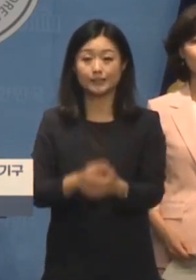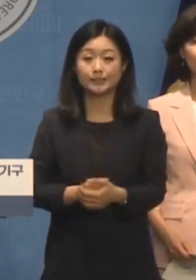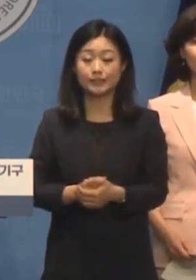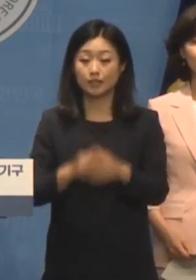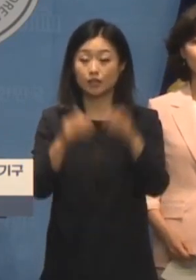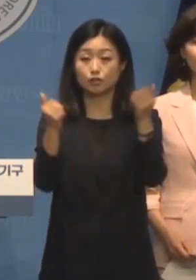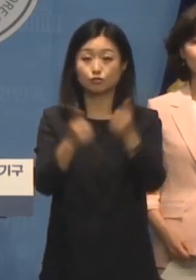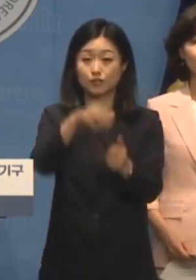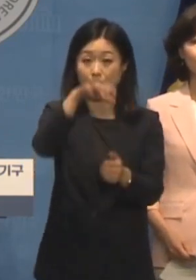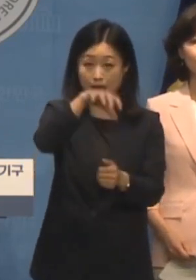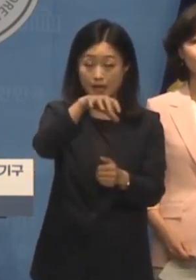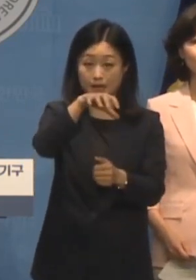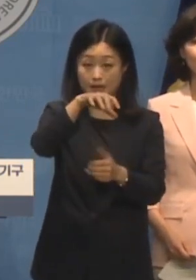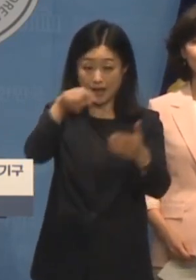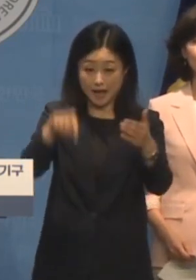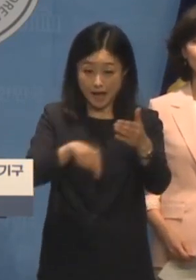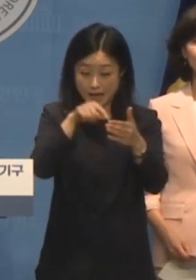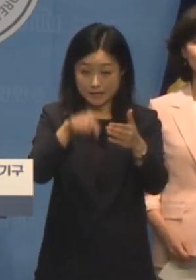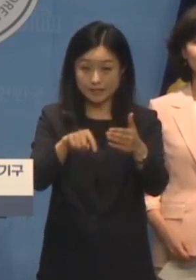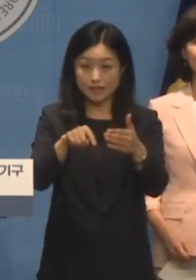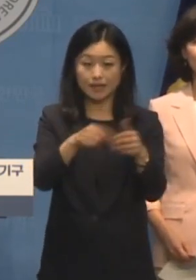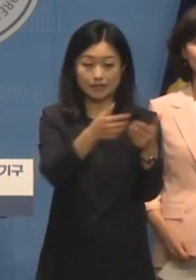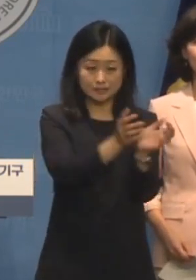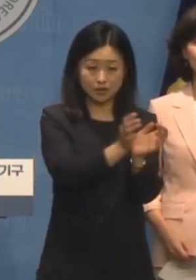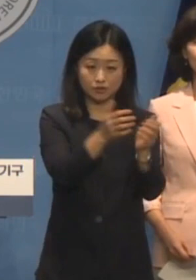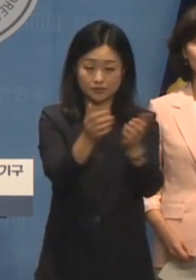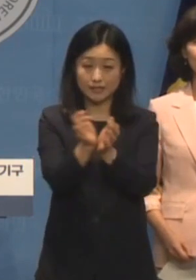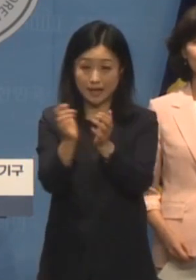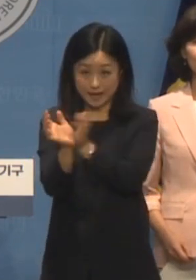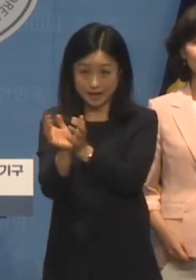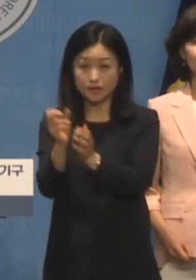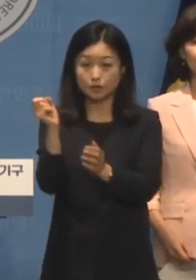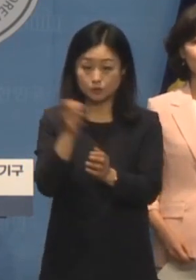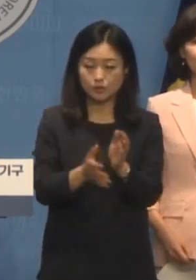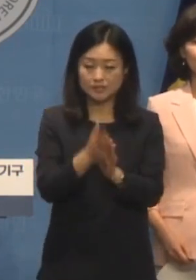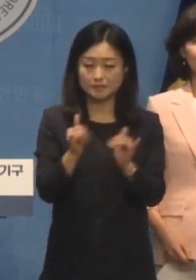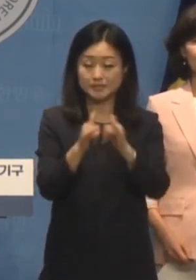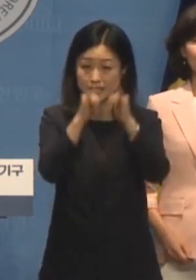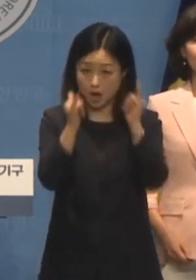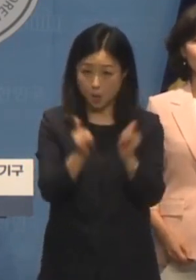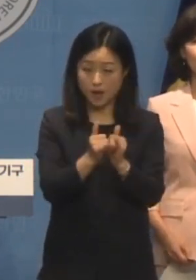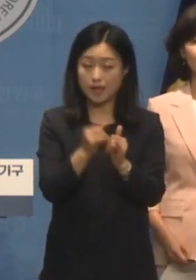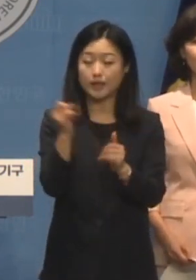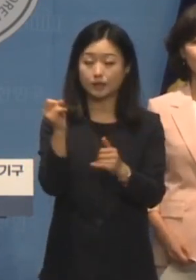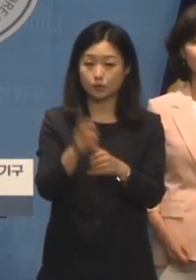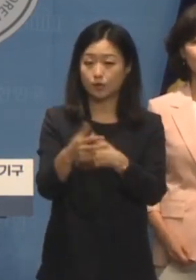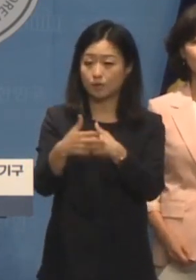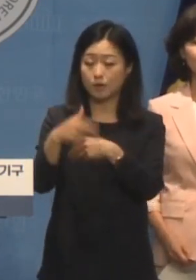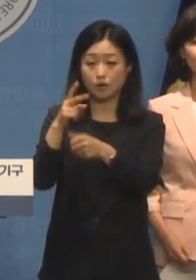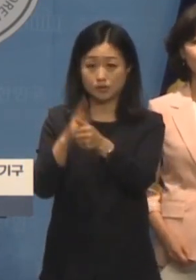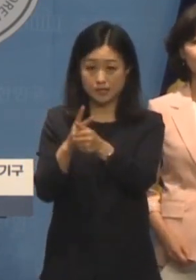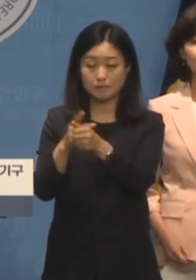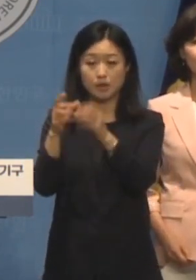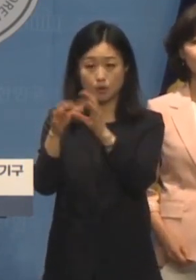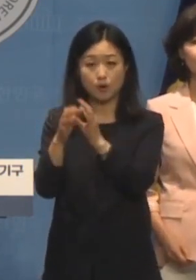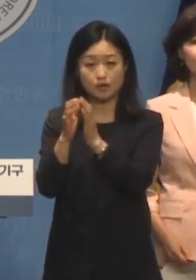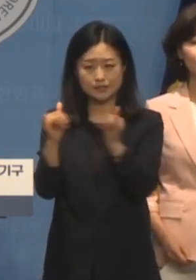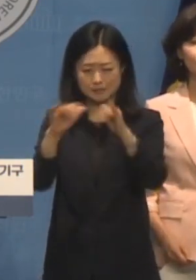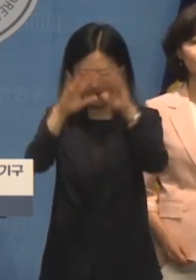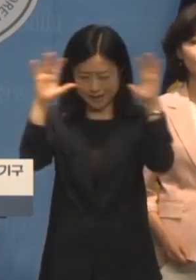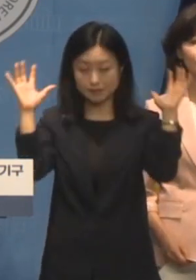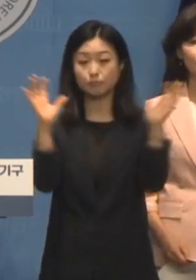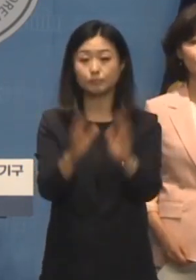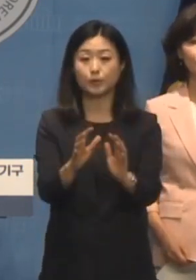국회를 구성하고 있는 모든 정당과 시민 사회 그리고 의료 대과 관련된 이해관계자가 모두